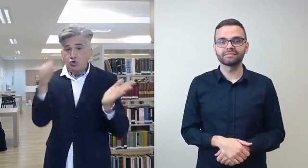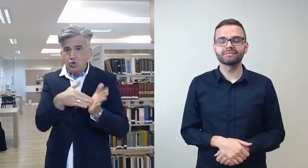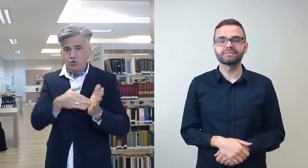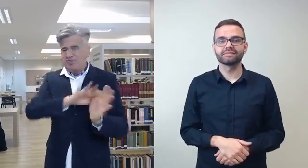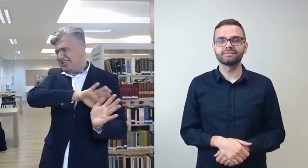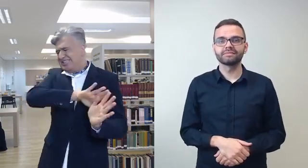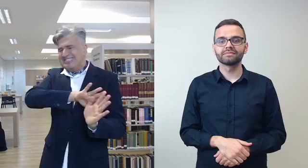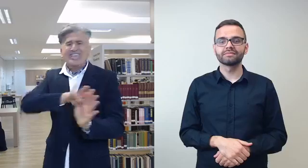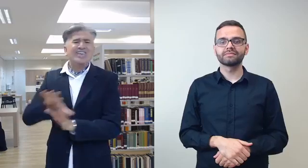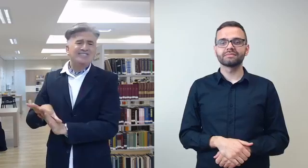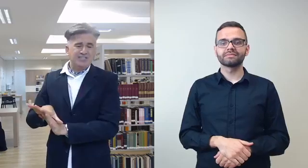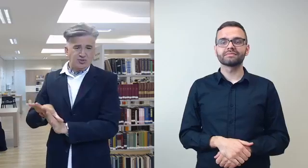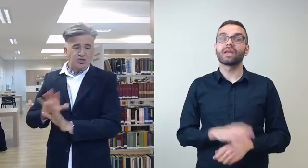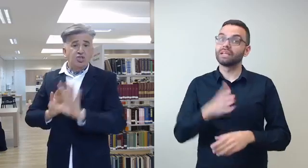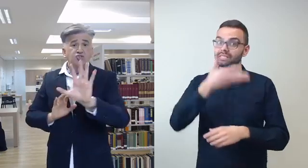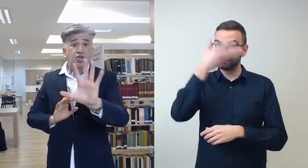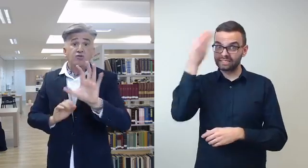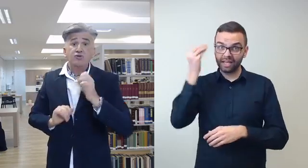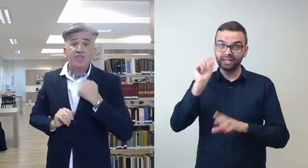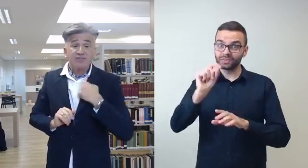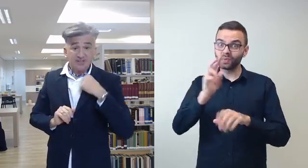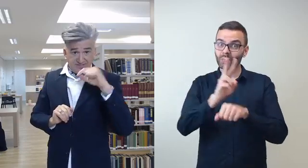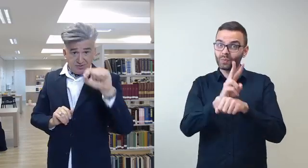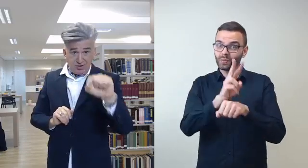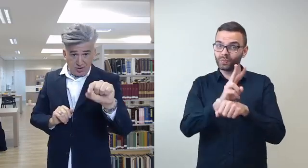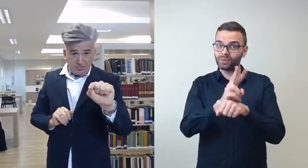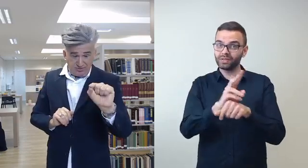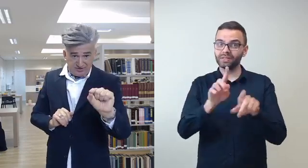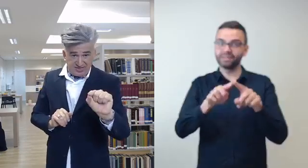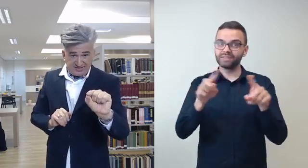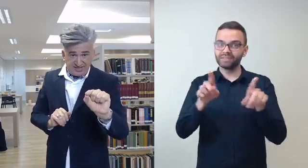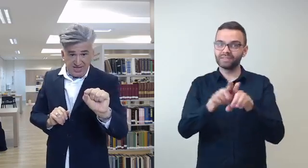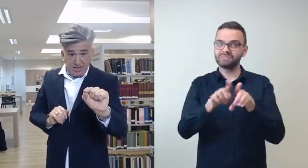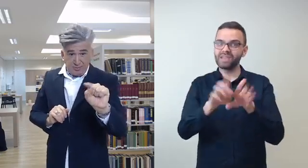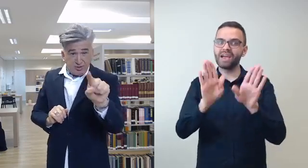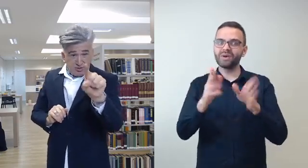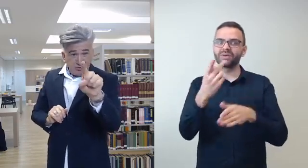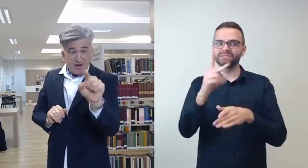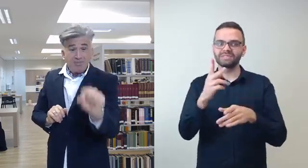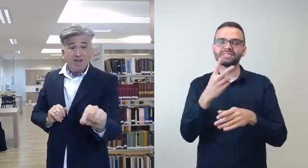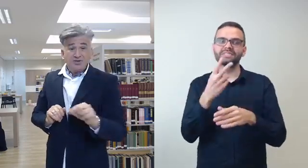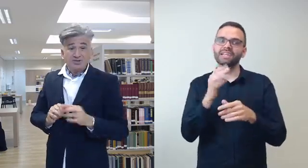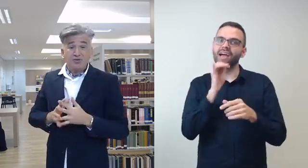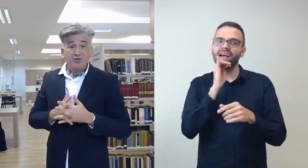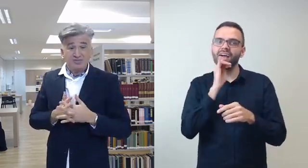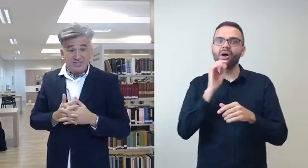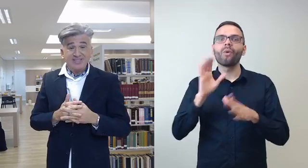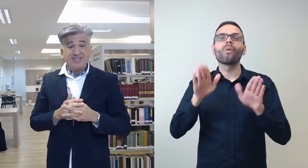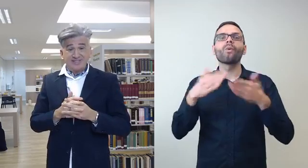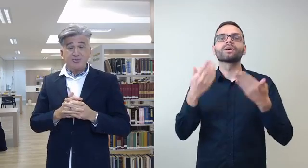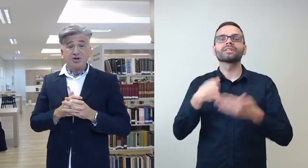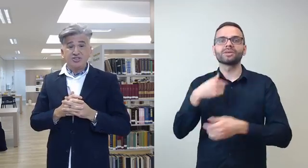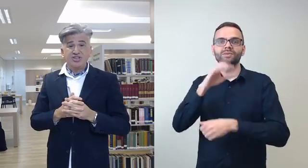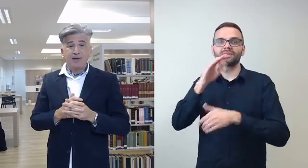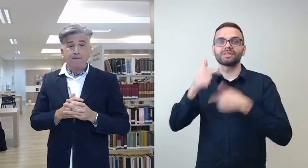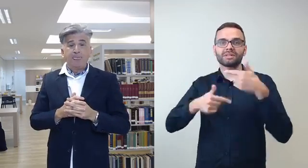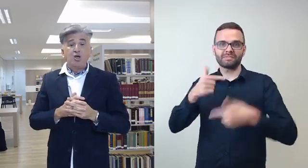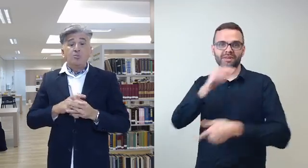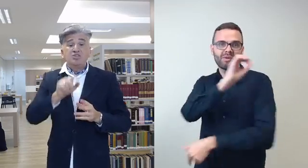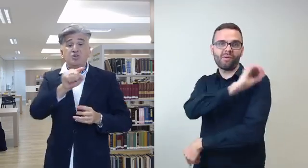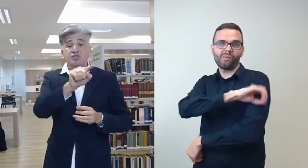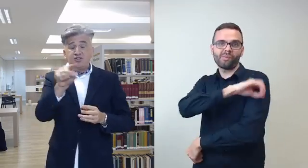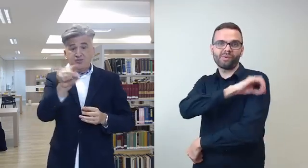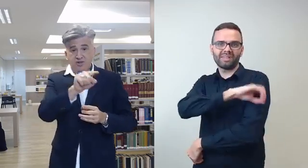mundo todo. Esquece isso. Só não vou dar a versão agora para vocês, porque quando eu trabalho isso na minha oficina intersemiótica,